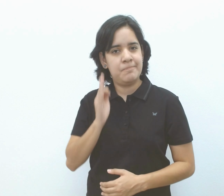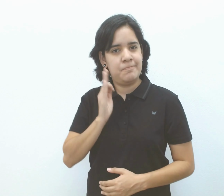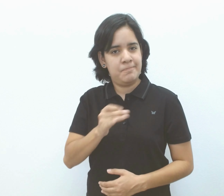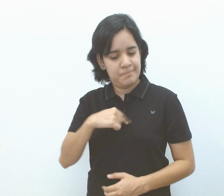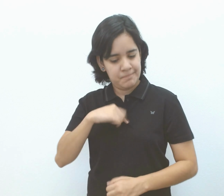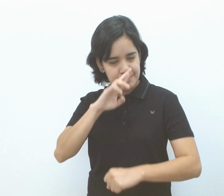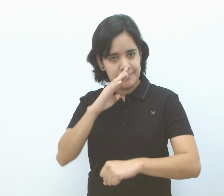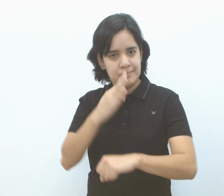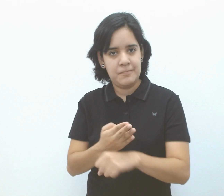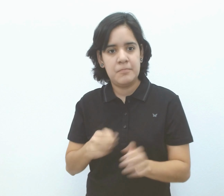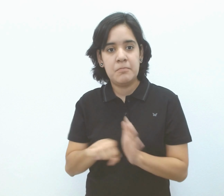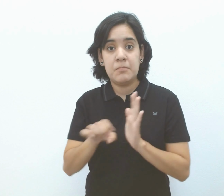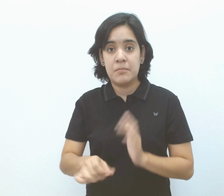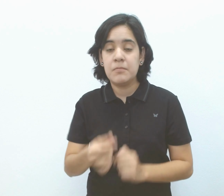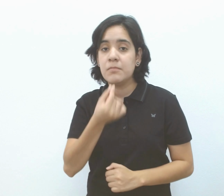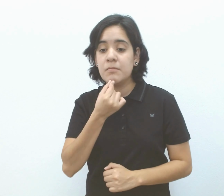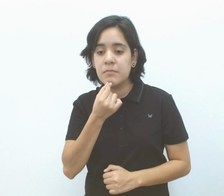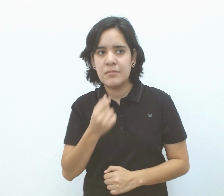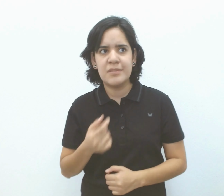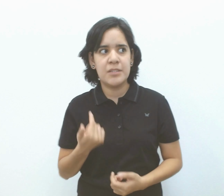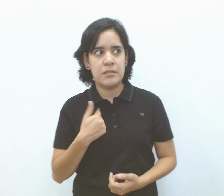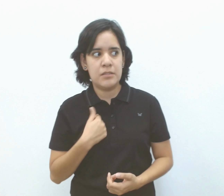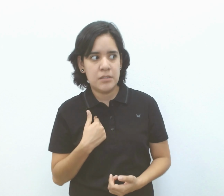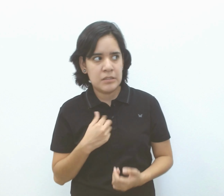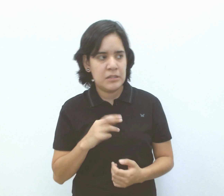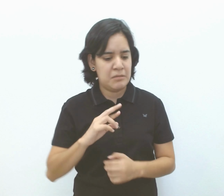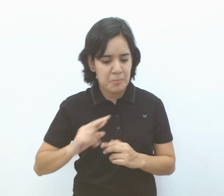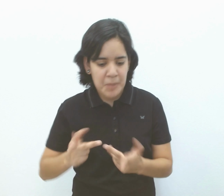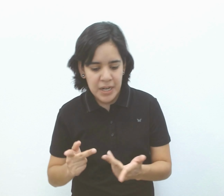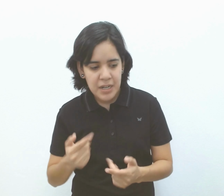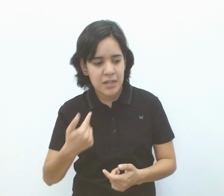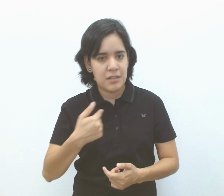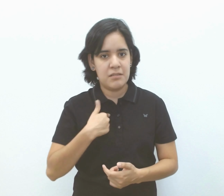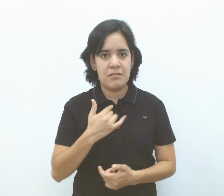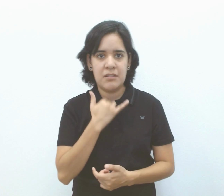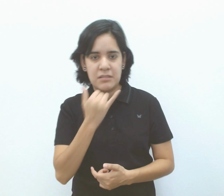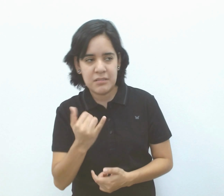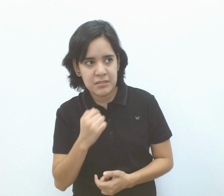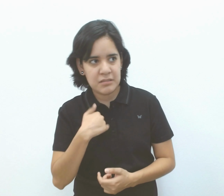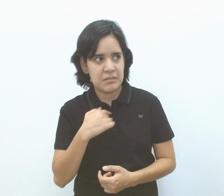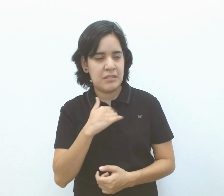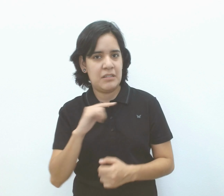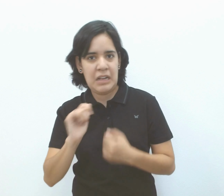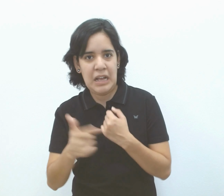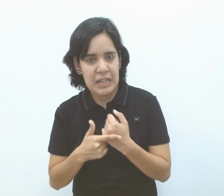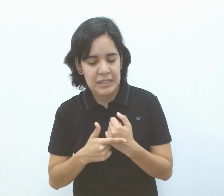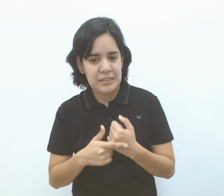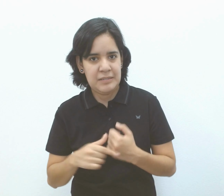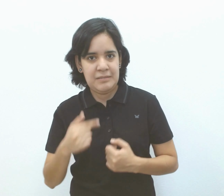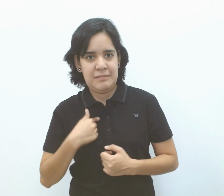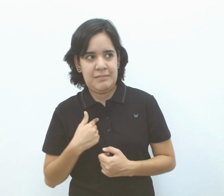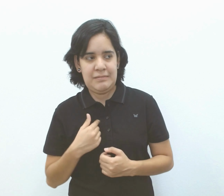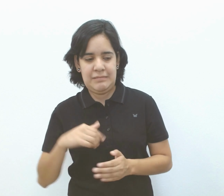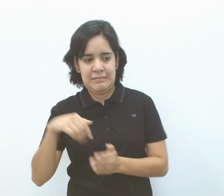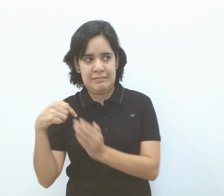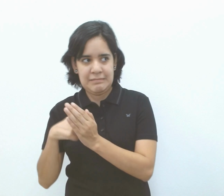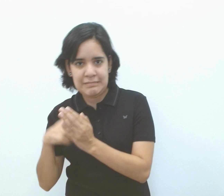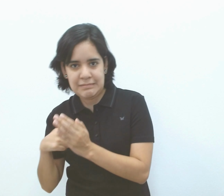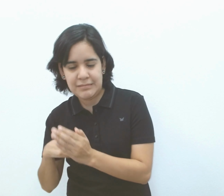algo, que ensuciaron algo, que pasó algo, va a irse traspasando a estas otras etapas de vida donde ya no va a tener que ver con el